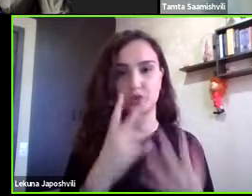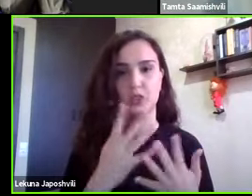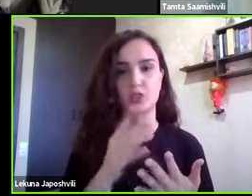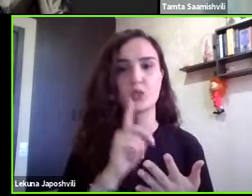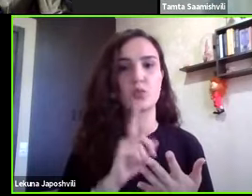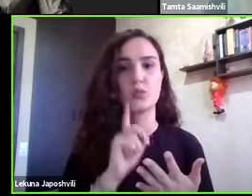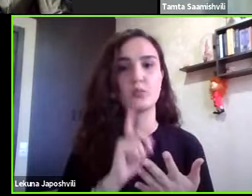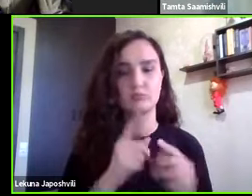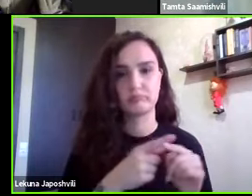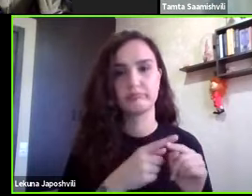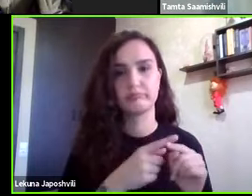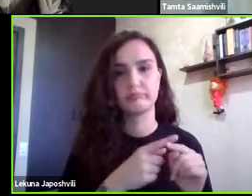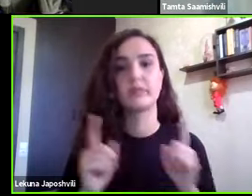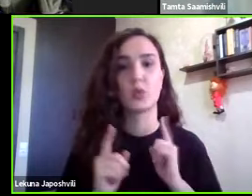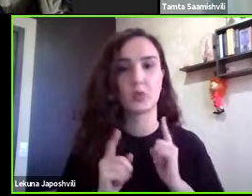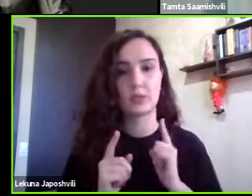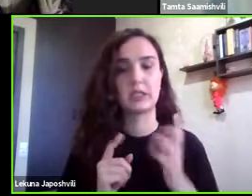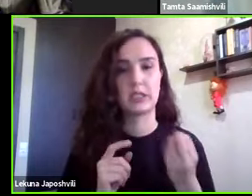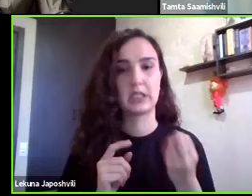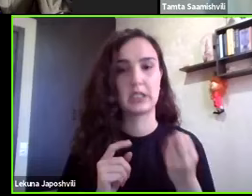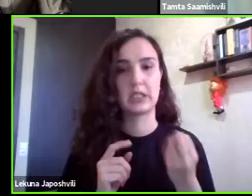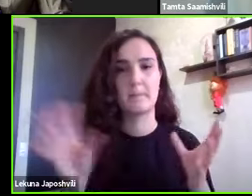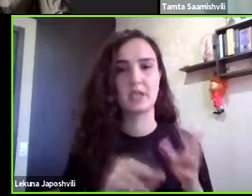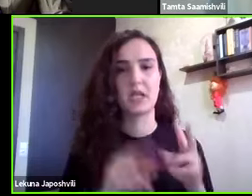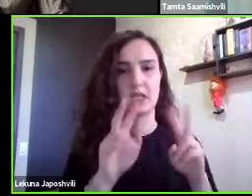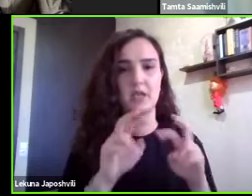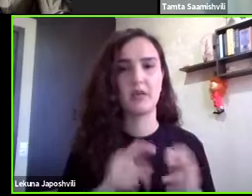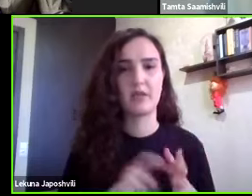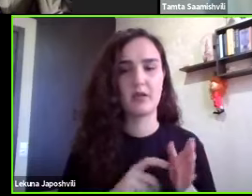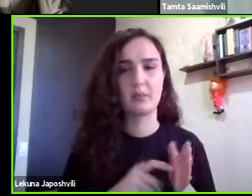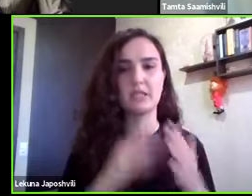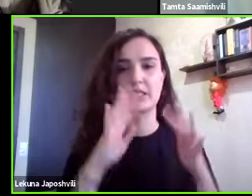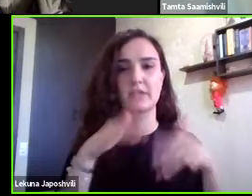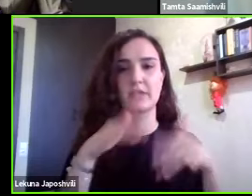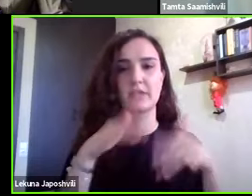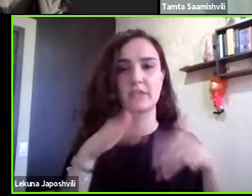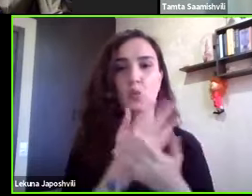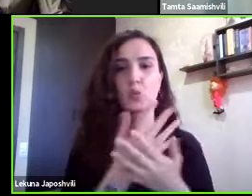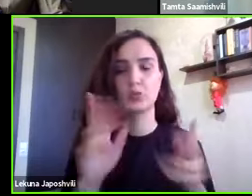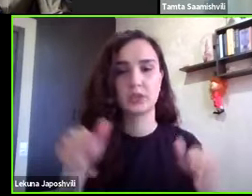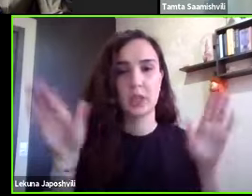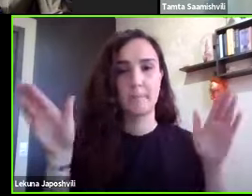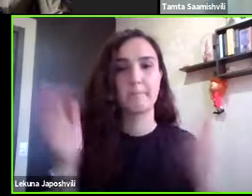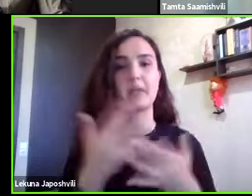თუმცა მიმდინარეობს კიდევ მთელი უკვლევები, ზღვის პროდუქტიდან